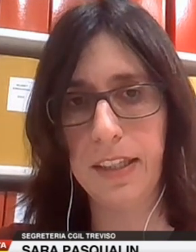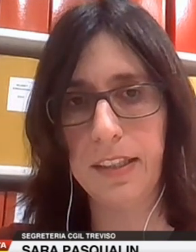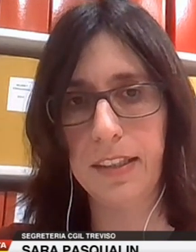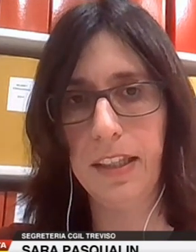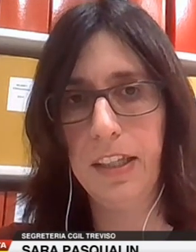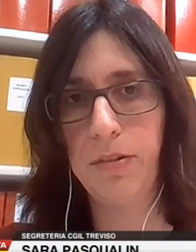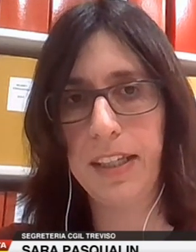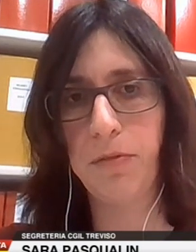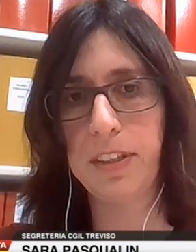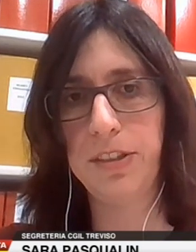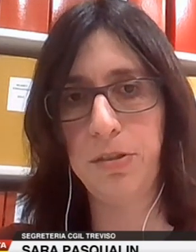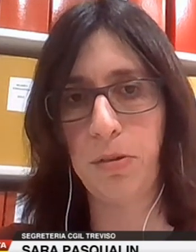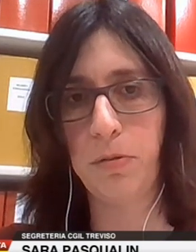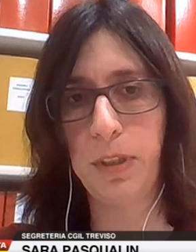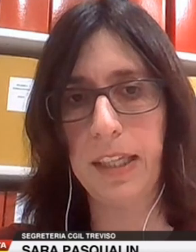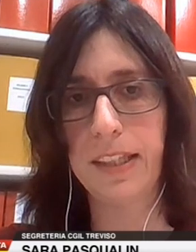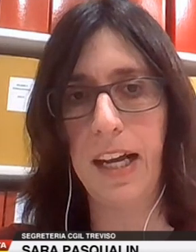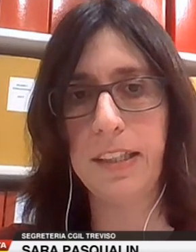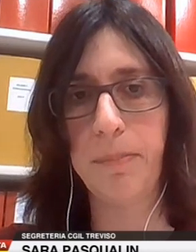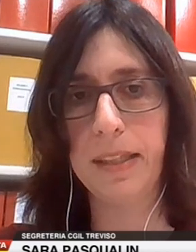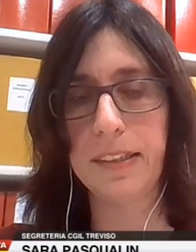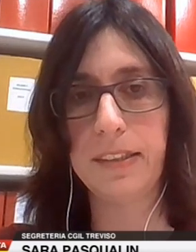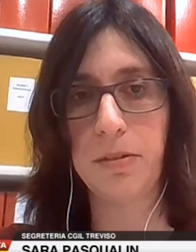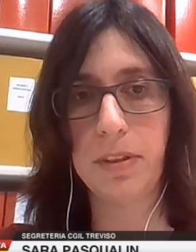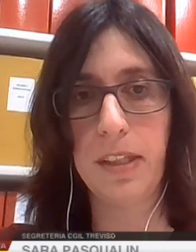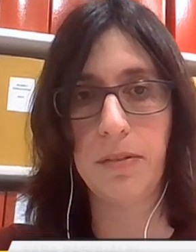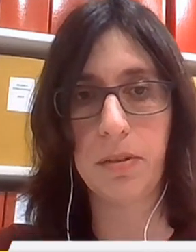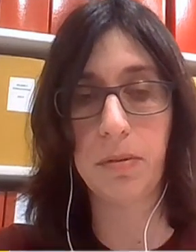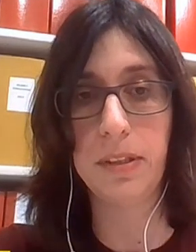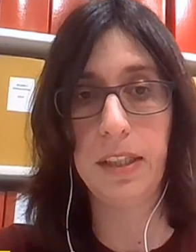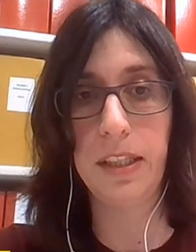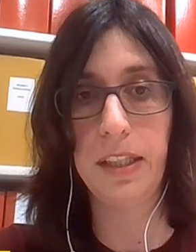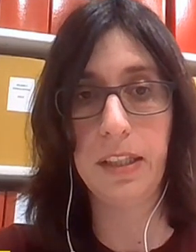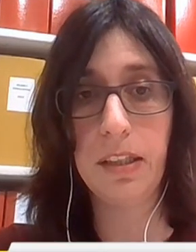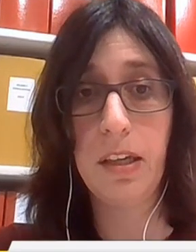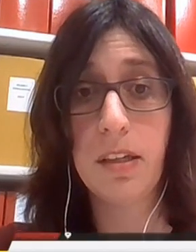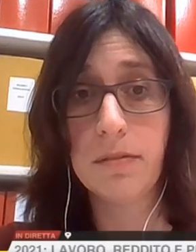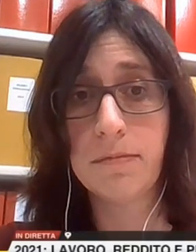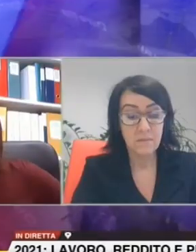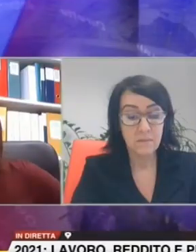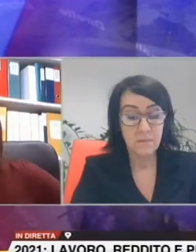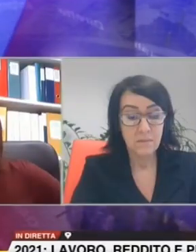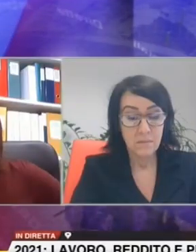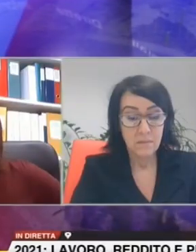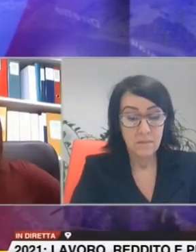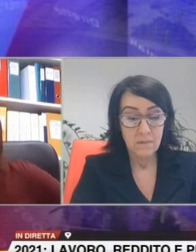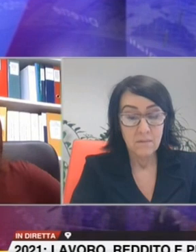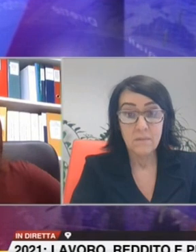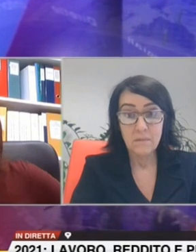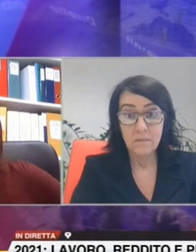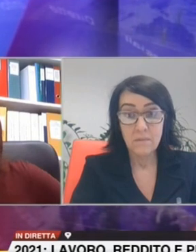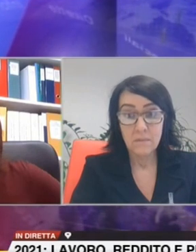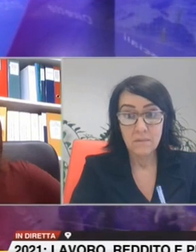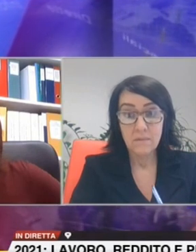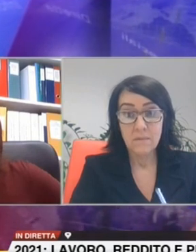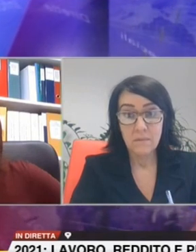aziende. Non è che è una decisione unilaterale da parte del datore di lavoro, quindi... Ecco, questo è quello che probabilmente chiedeva il nostro